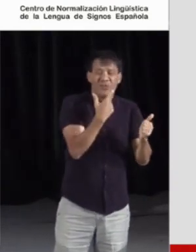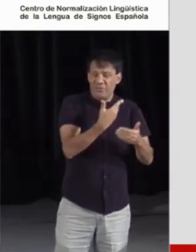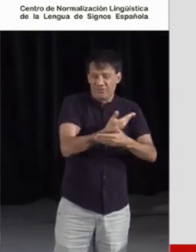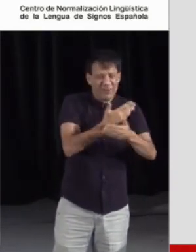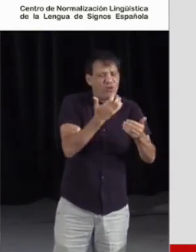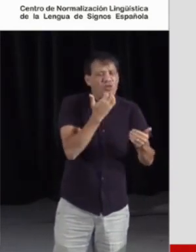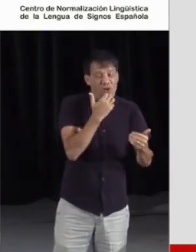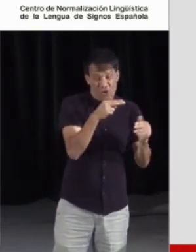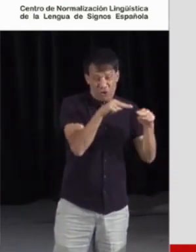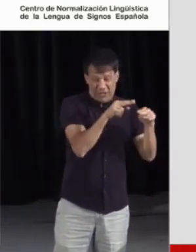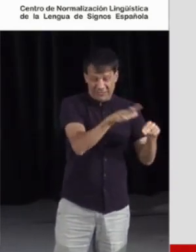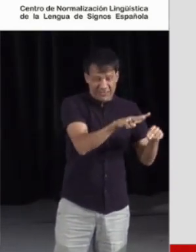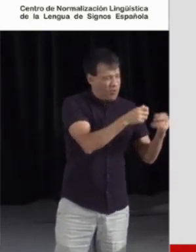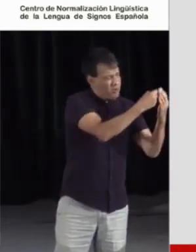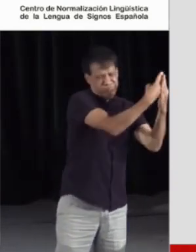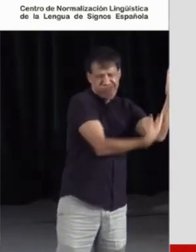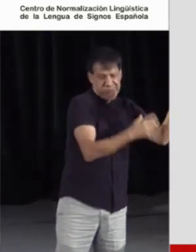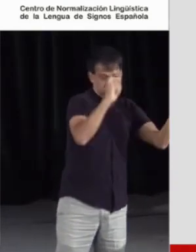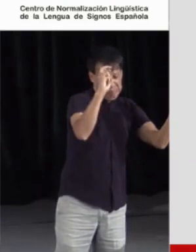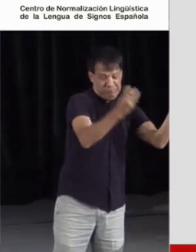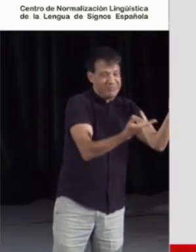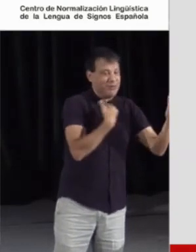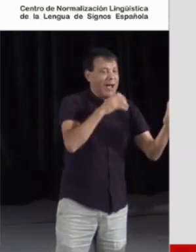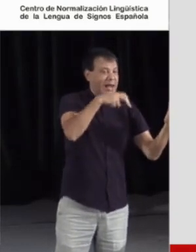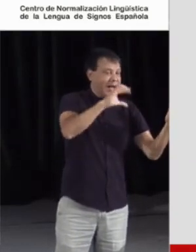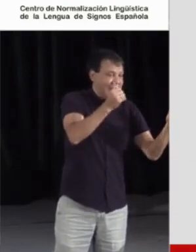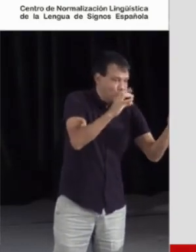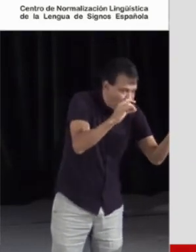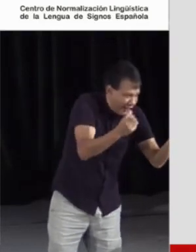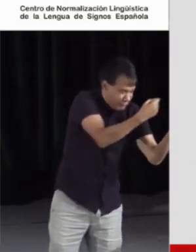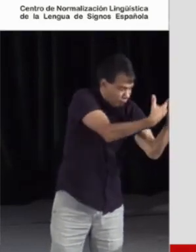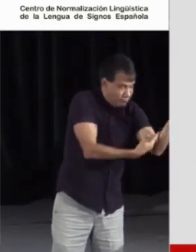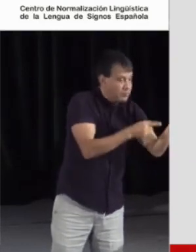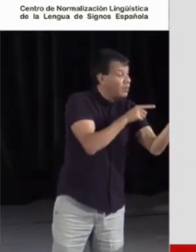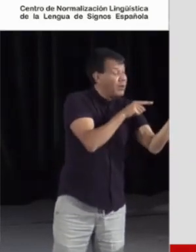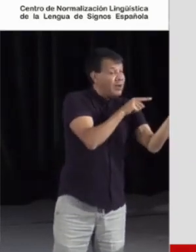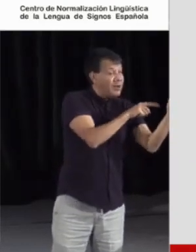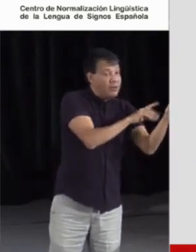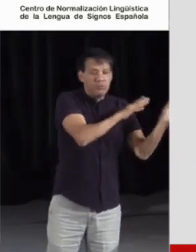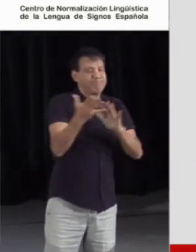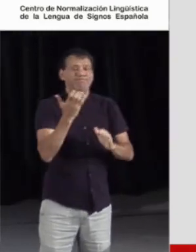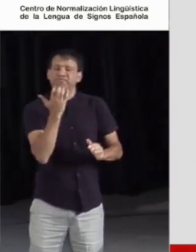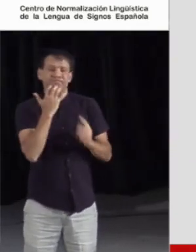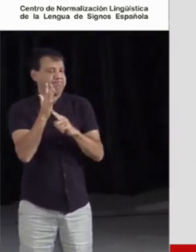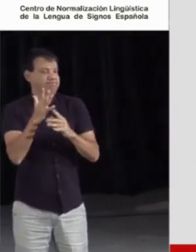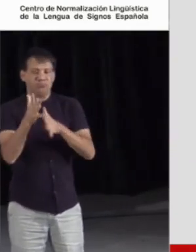hemos coincidido con la teoría del Ángel Herrero y todos los conectores